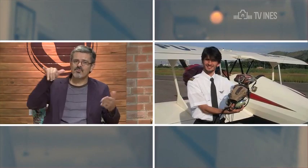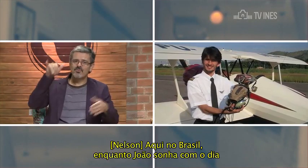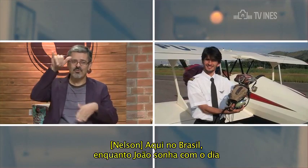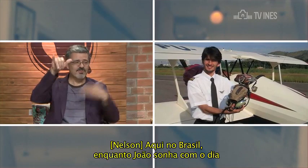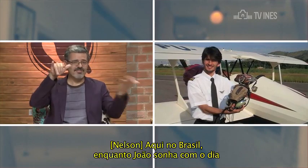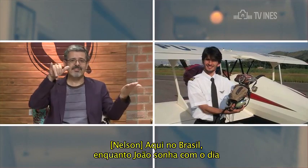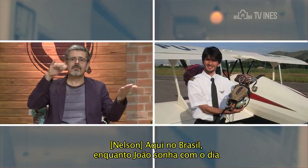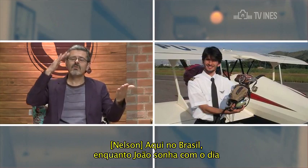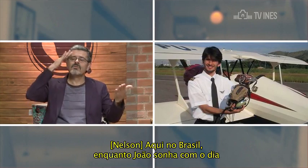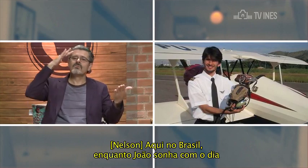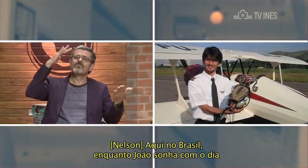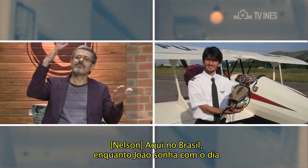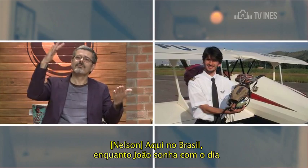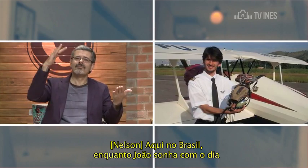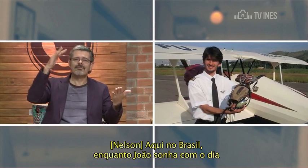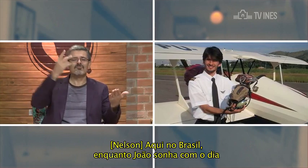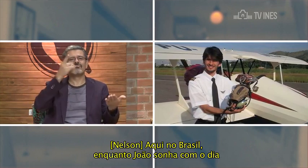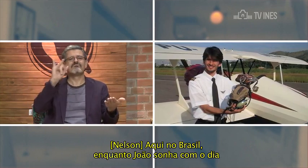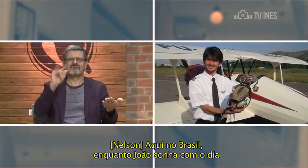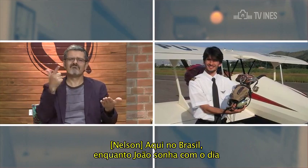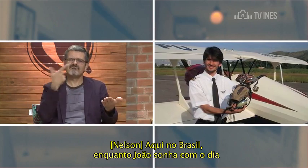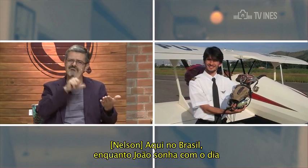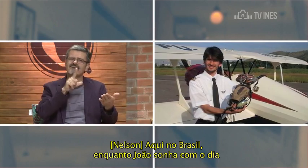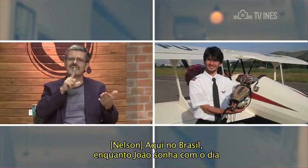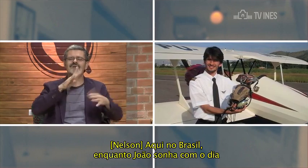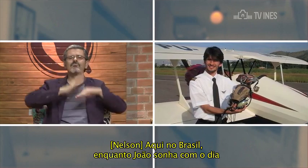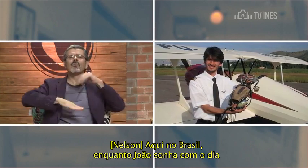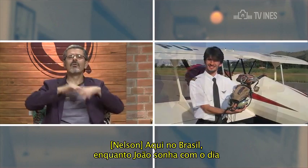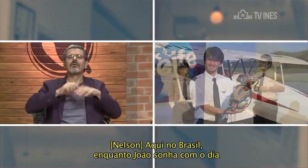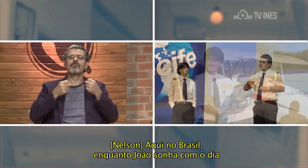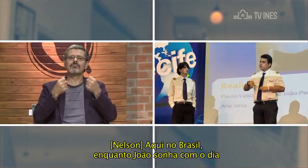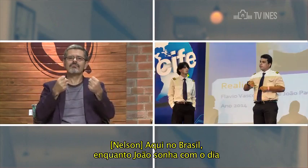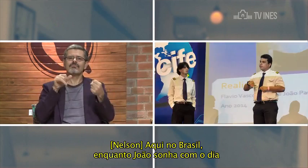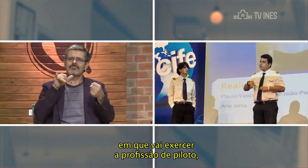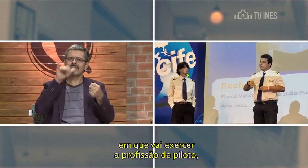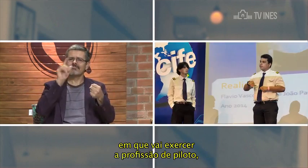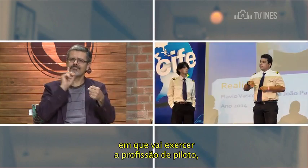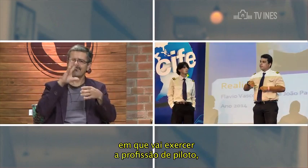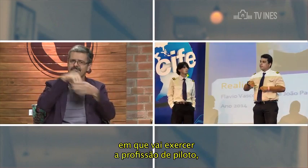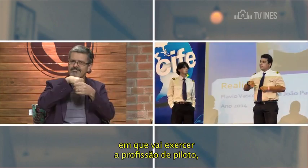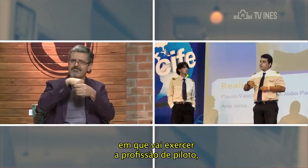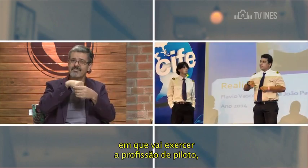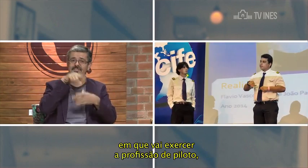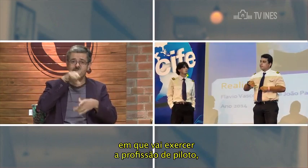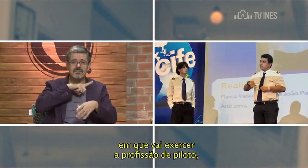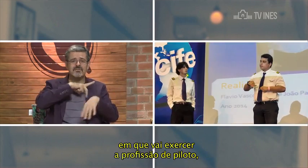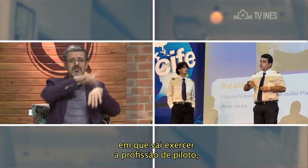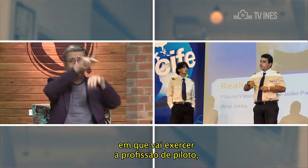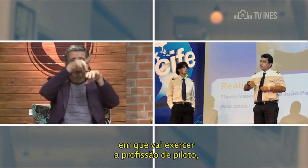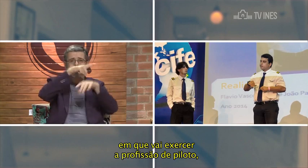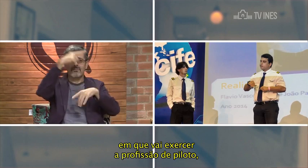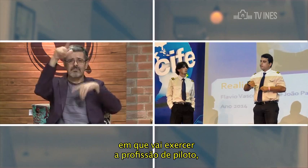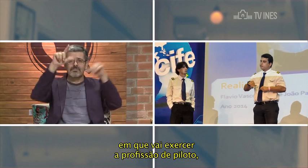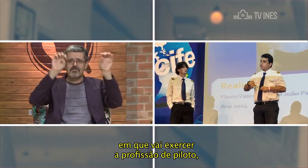e aqui no Brasil enquanto o João sonha com o dia em que vai exercer a profissão de pilotos